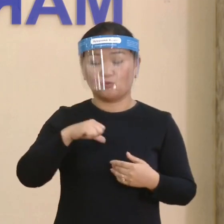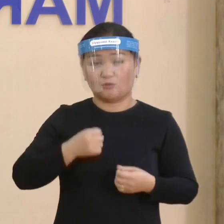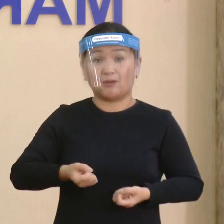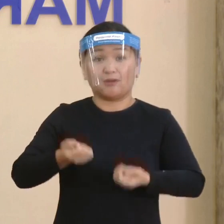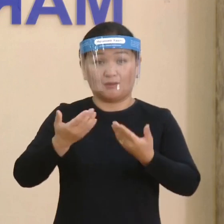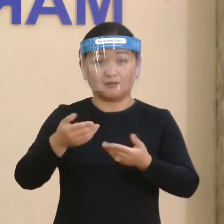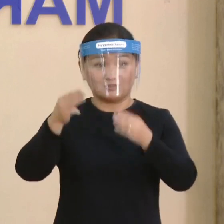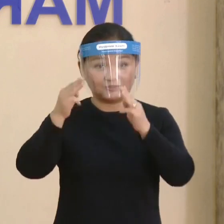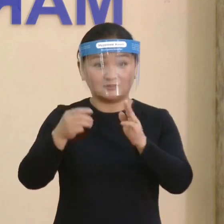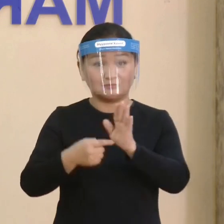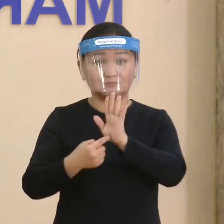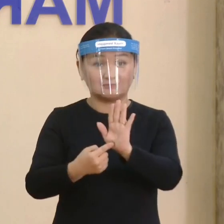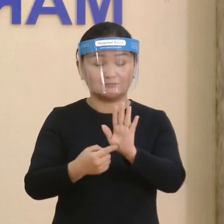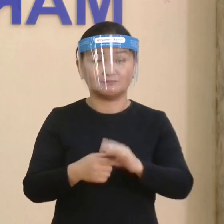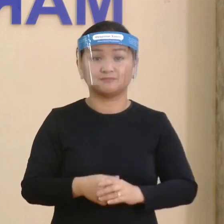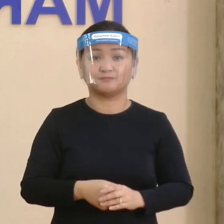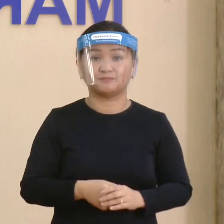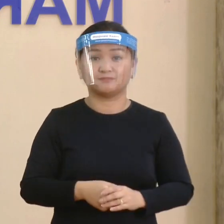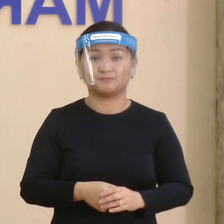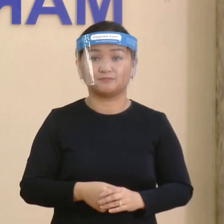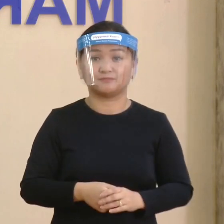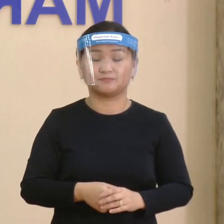байгаа гэсэн үг.